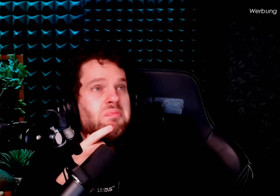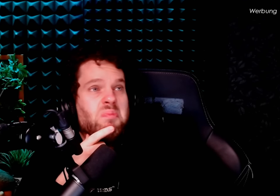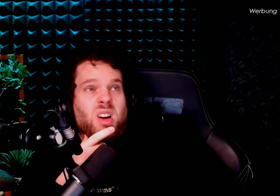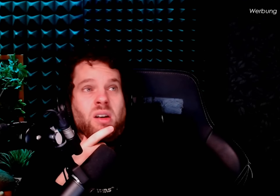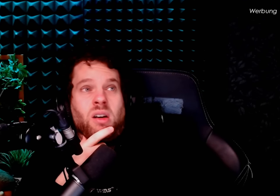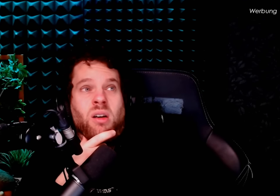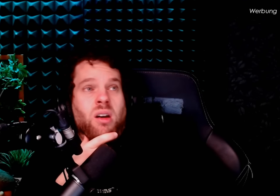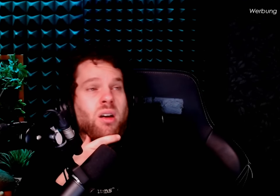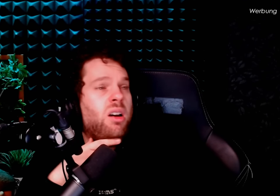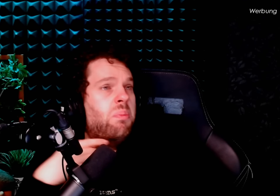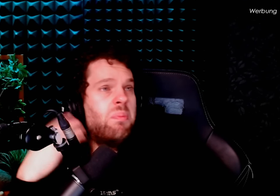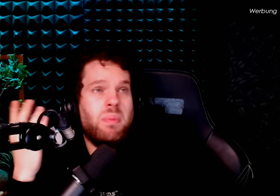Äh.